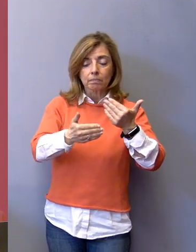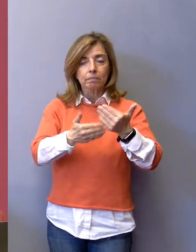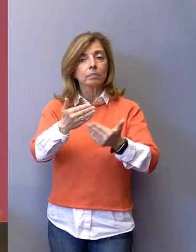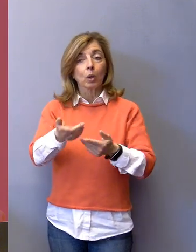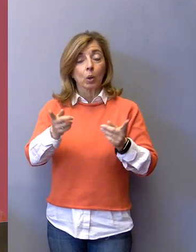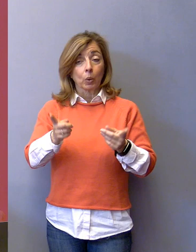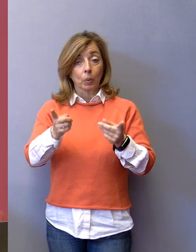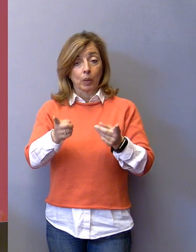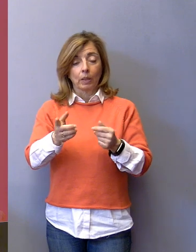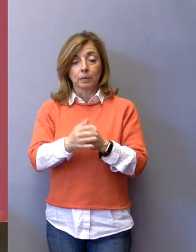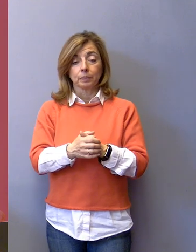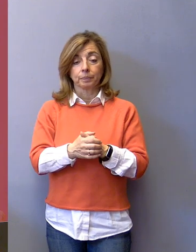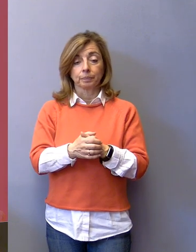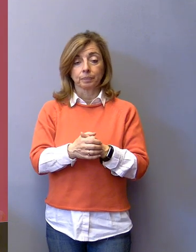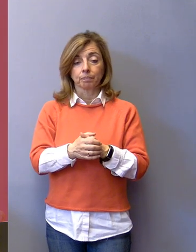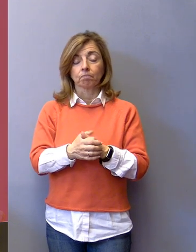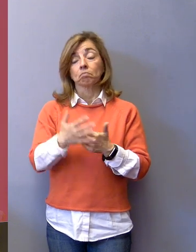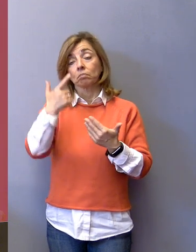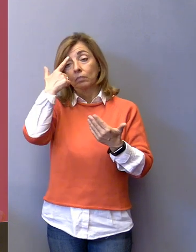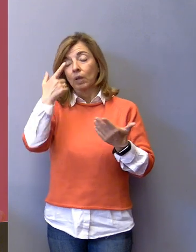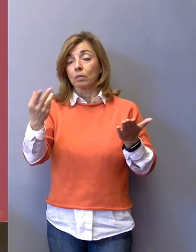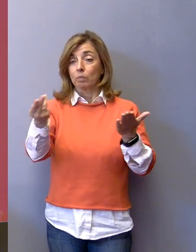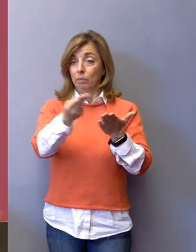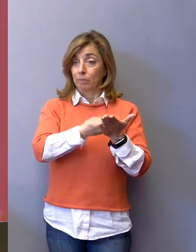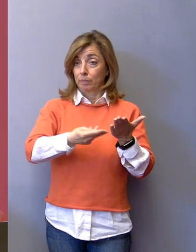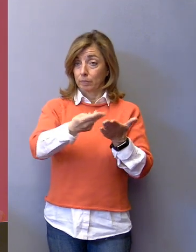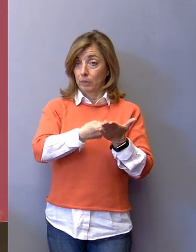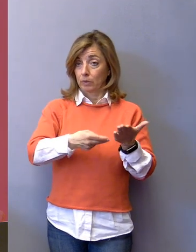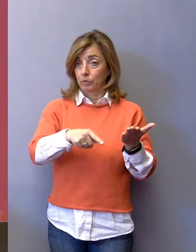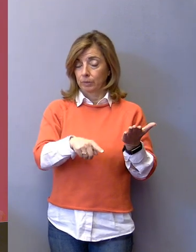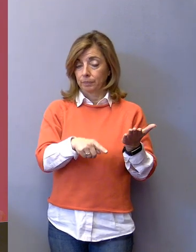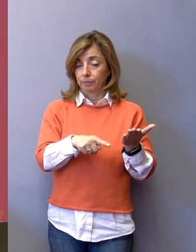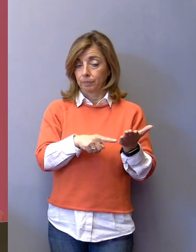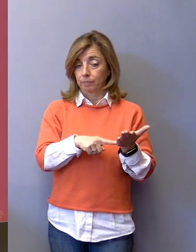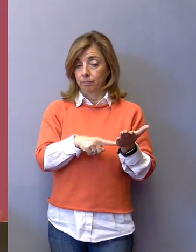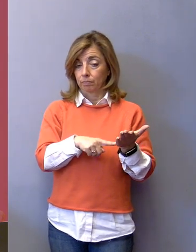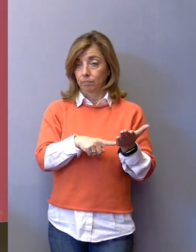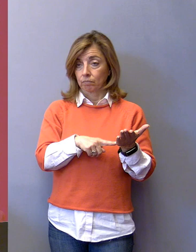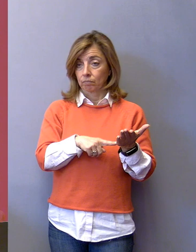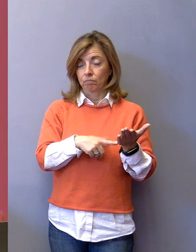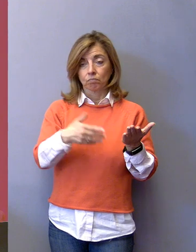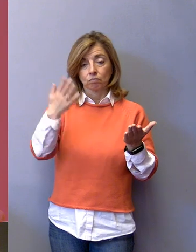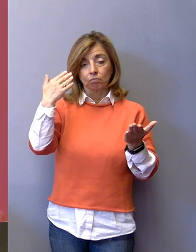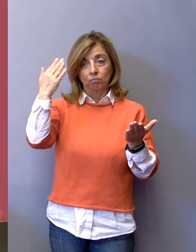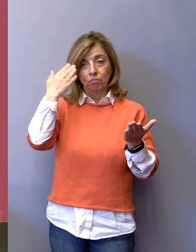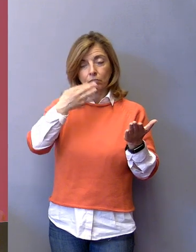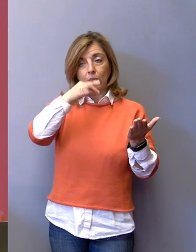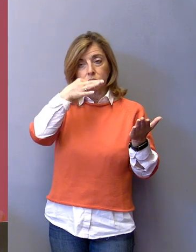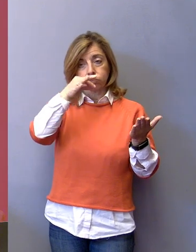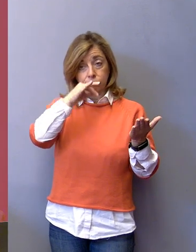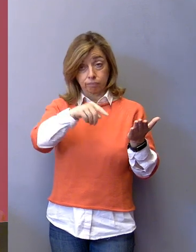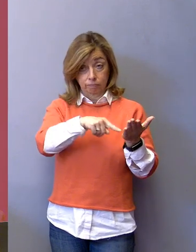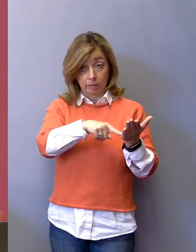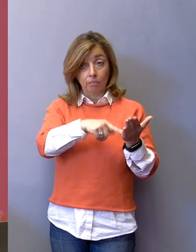Se tutto il progetto che era stato esposto Verrà portata